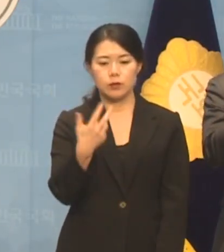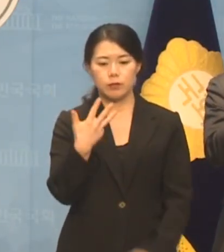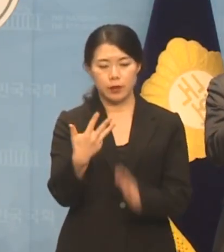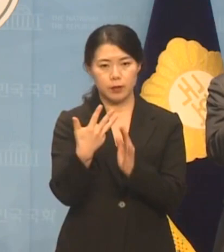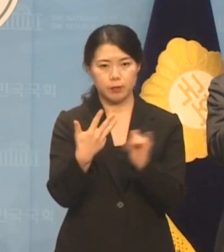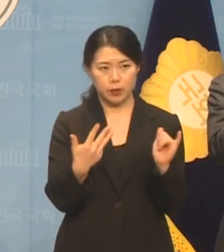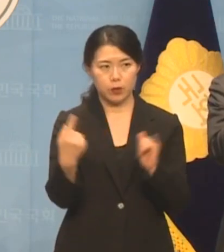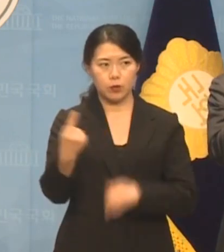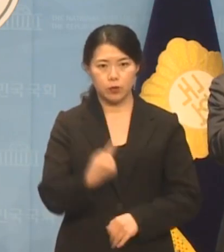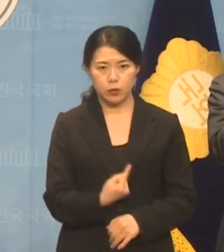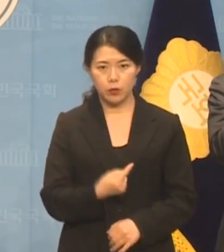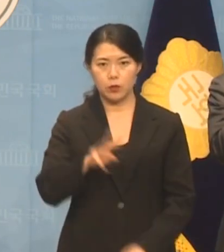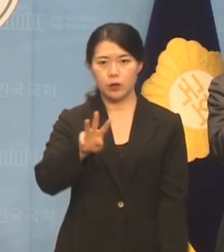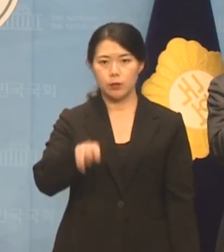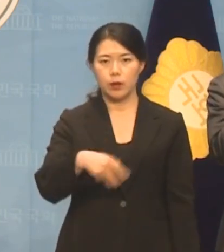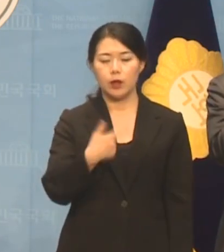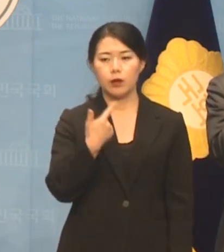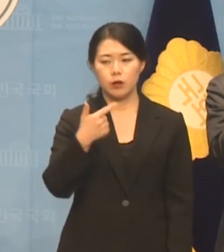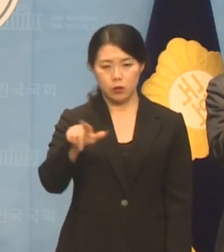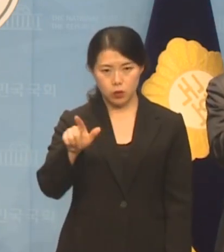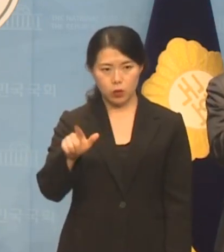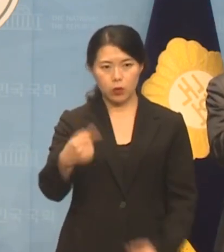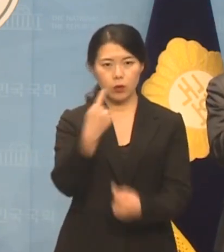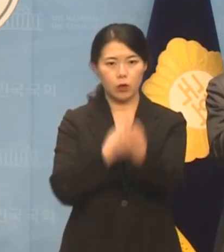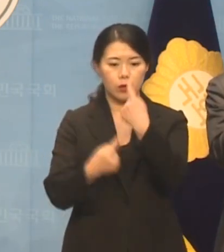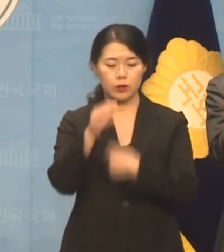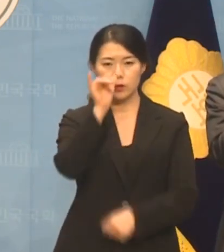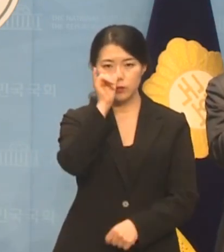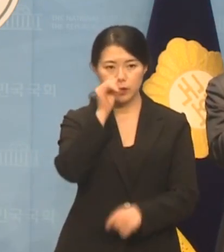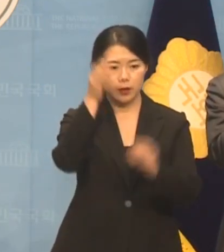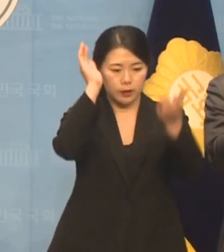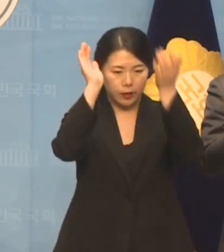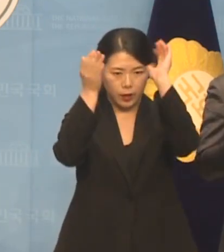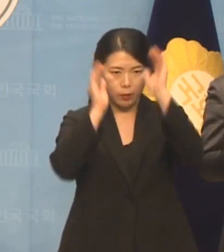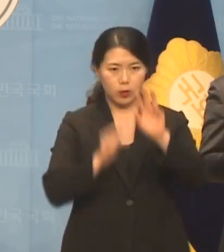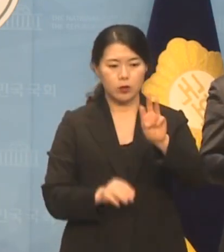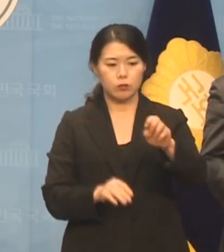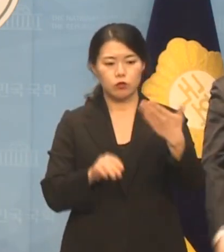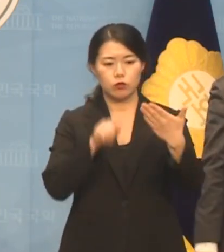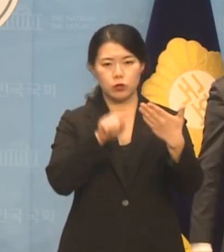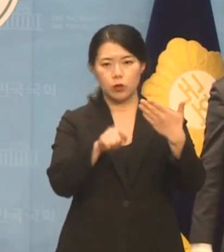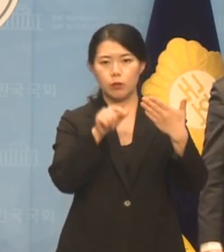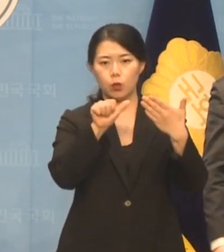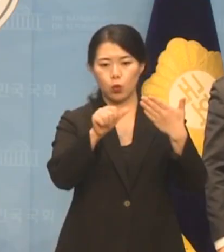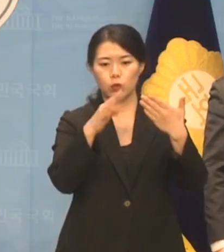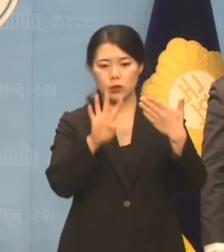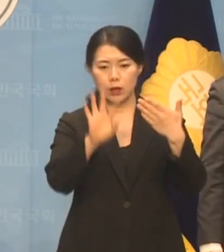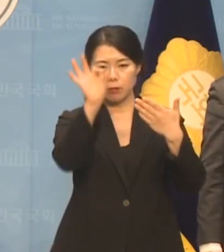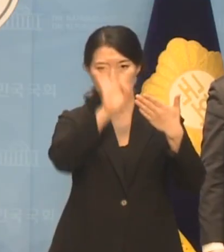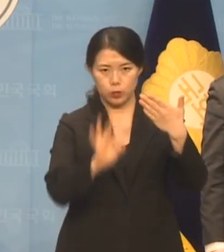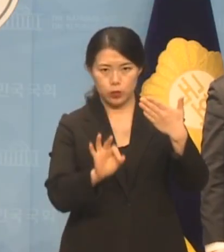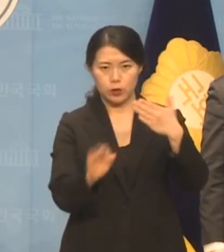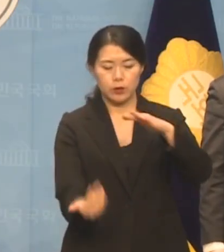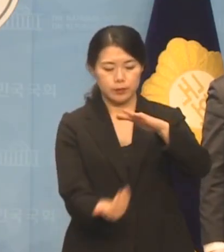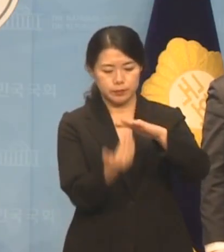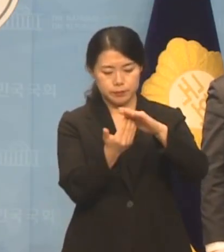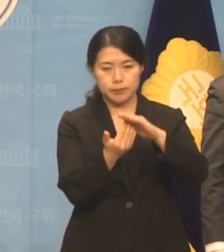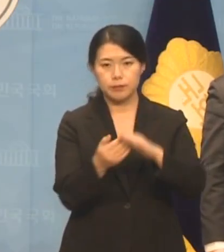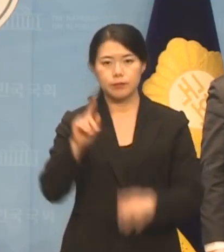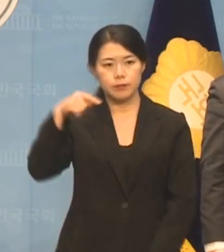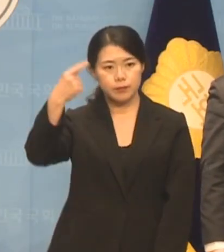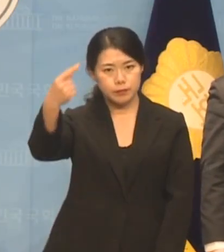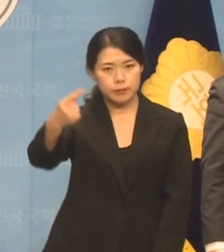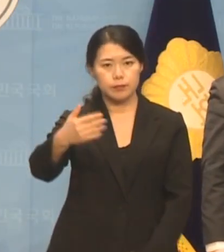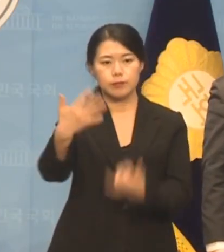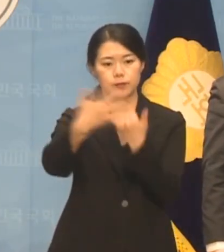방문했고 306건의 제보가 접수됐습니다. 매체별로 네이버 39.54%로 가장 높은 수치를 기록했고